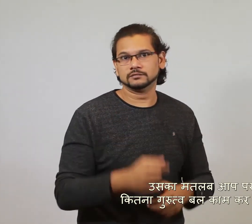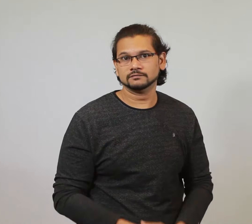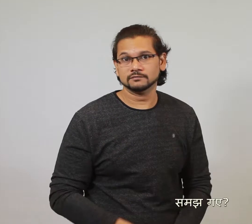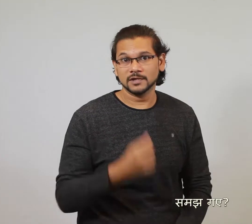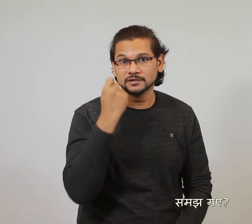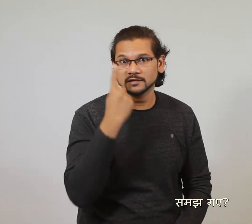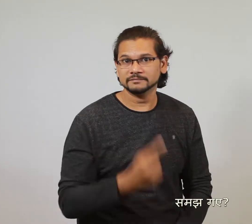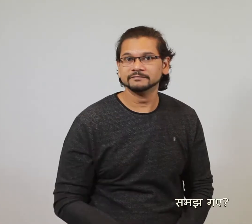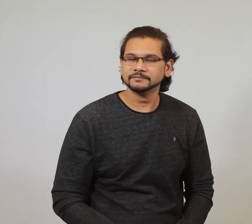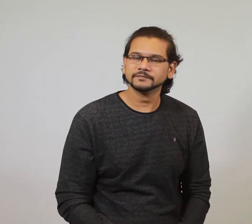समझ गए?